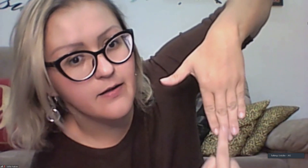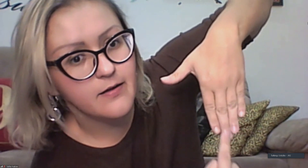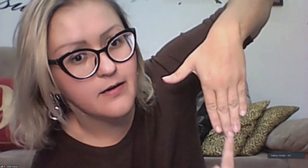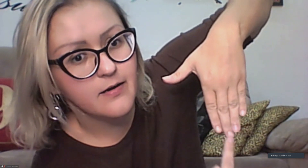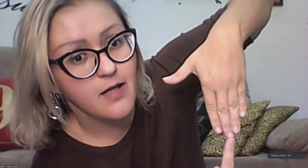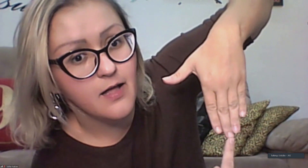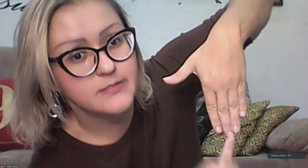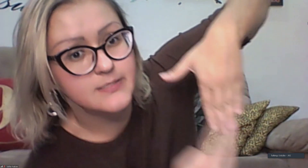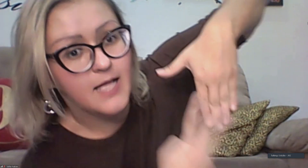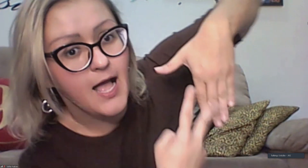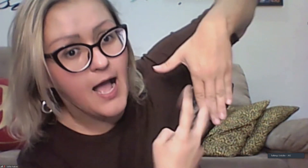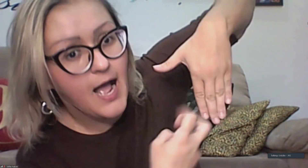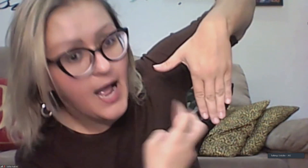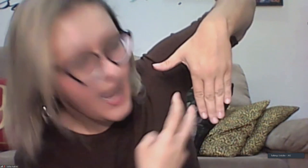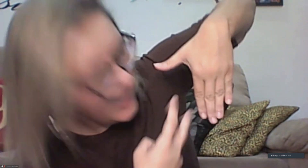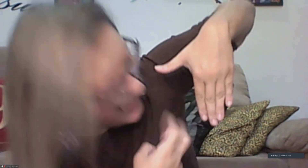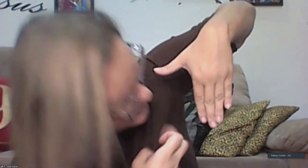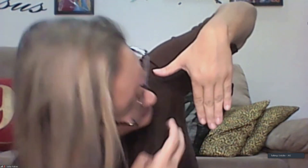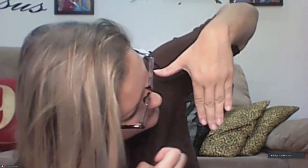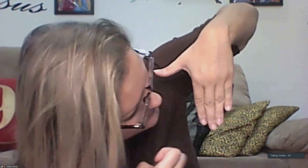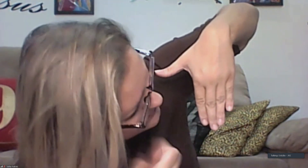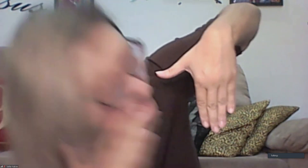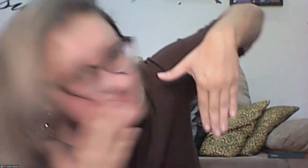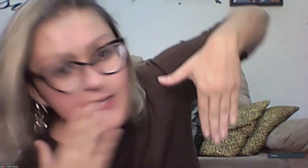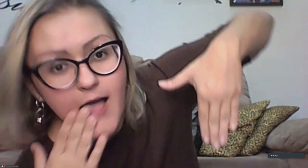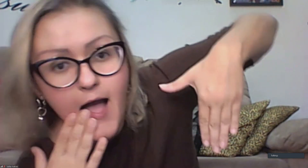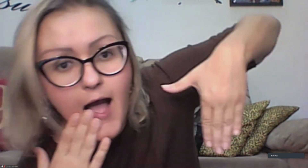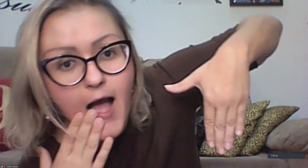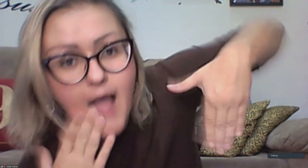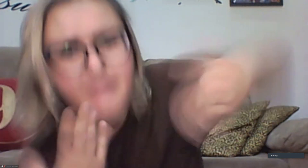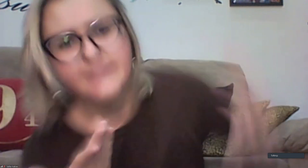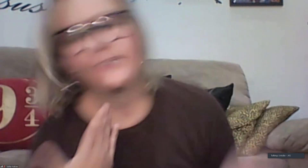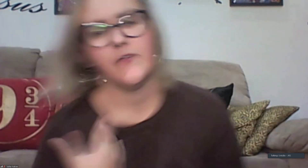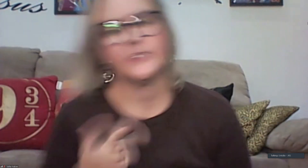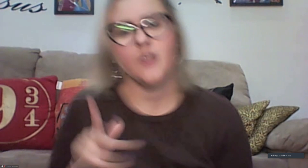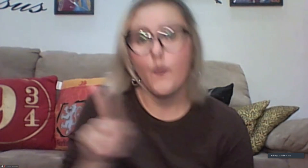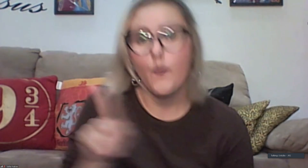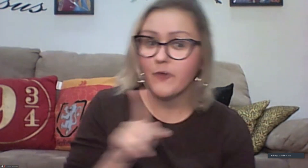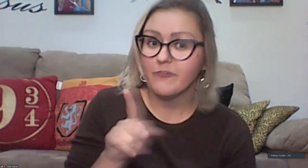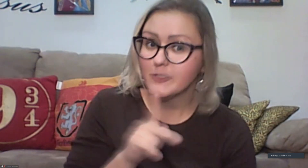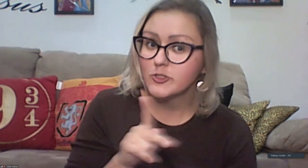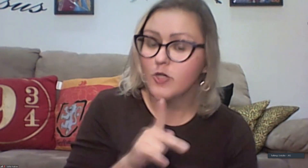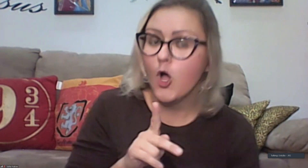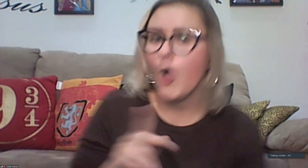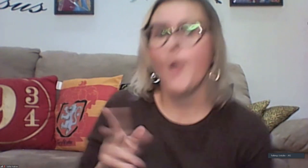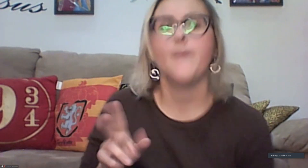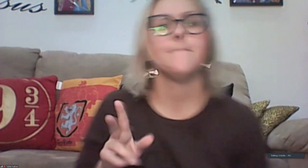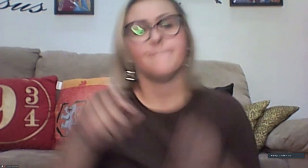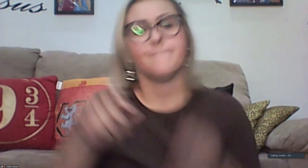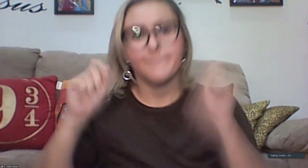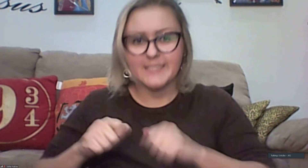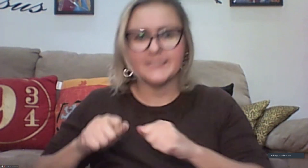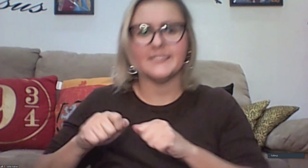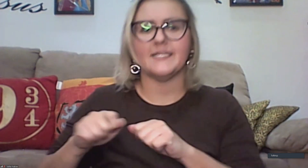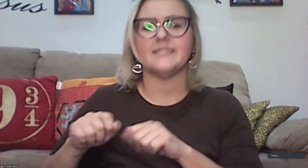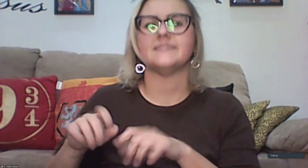Sabe, você percebe, você consegue perceber isso? Então, o professor, ele precisa